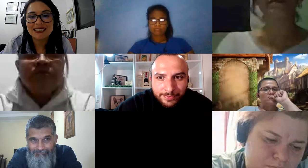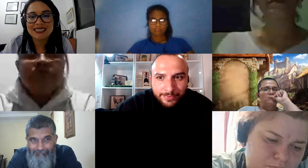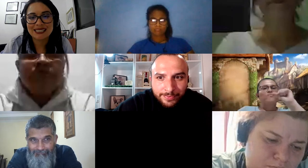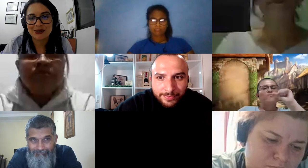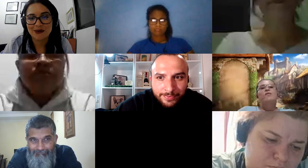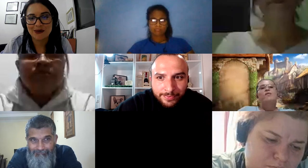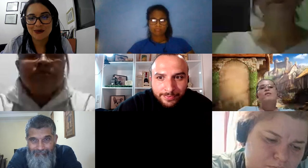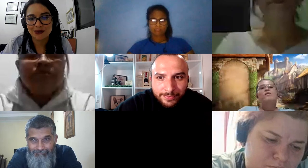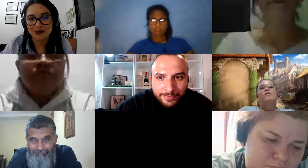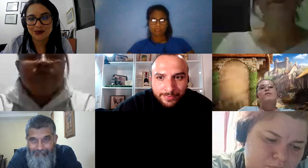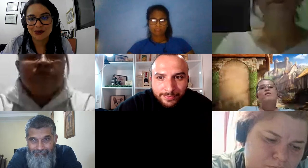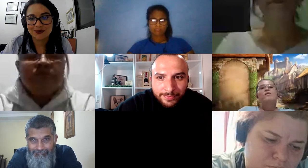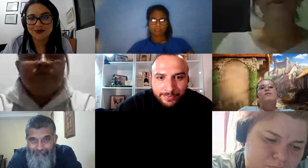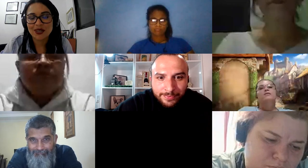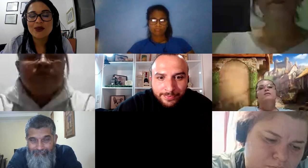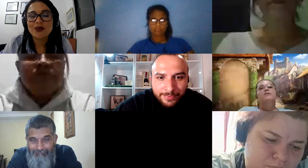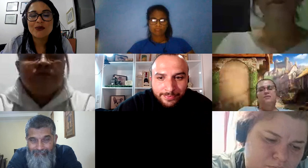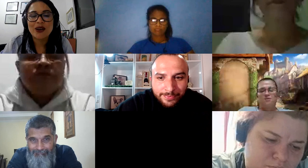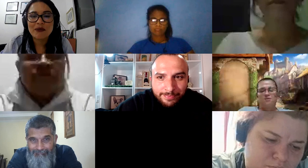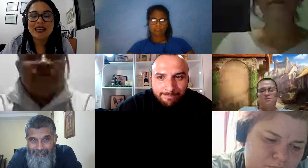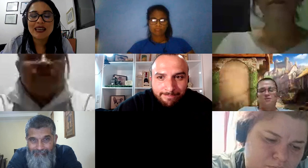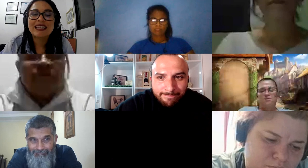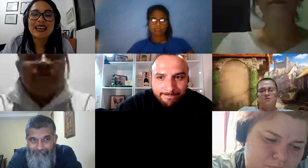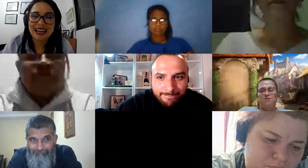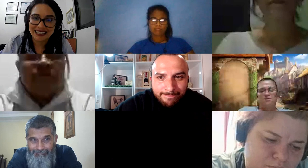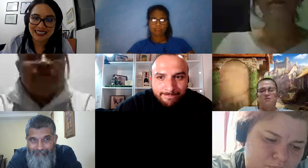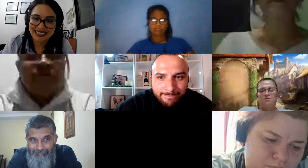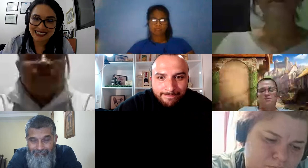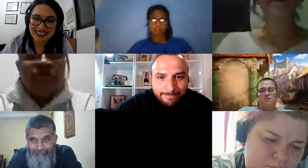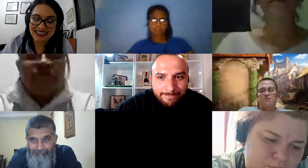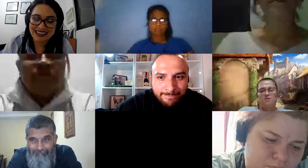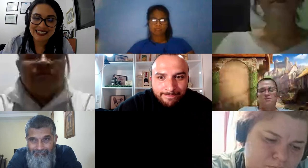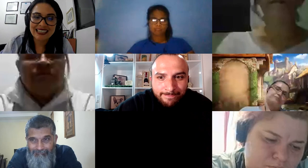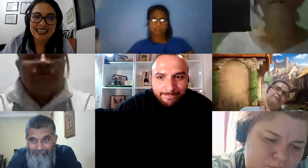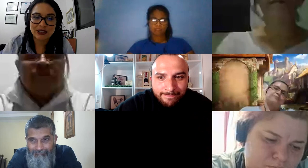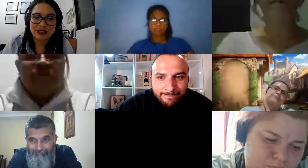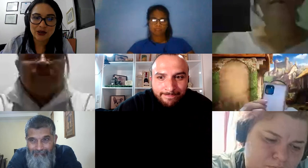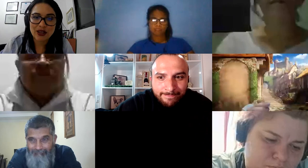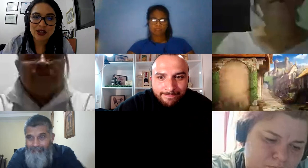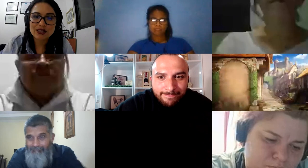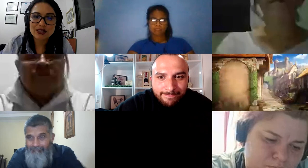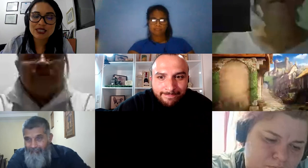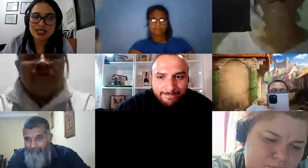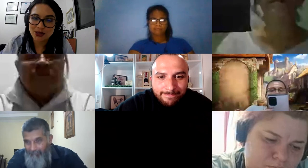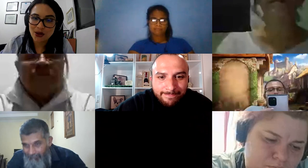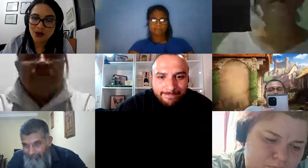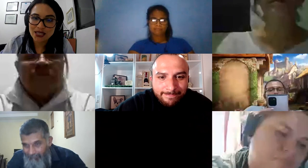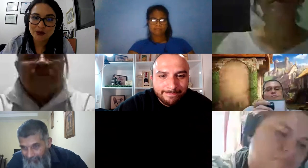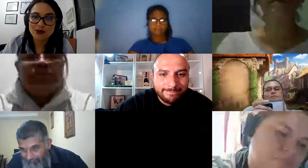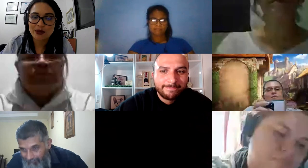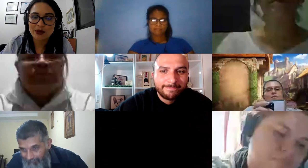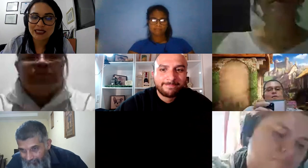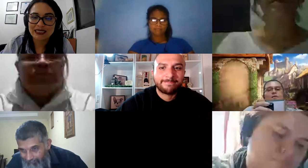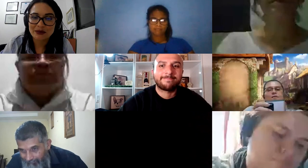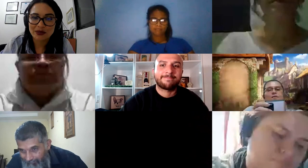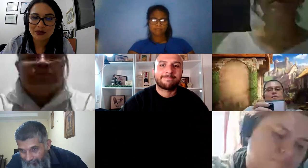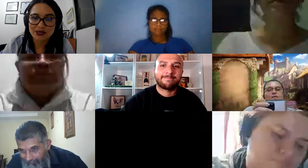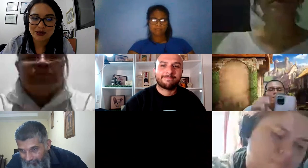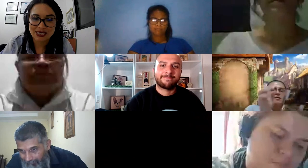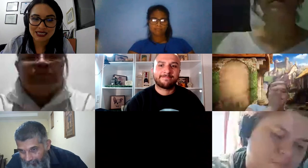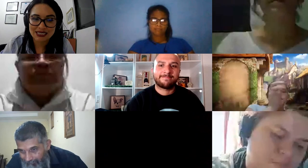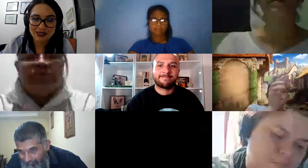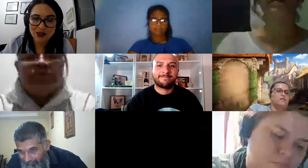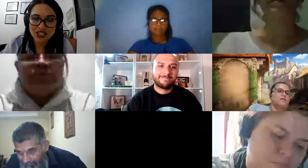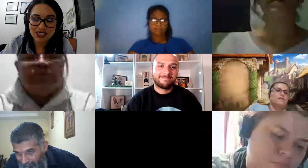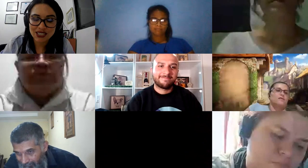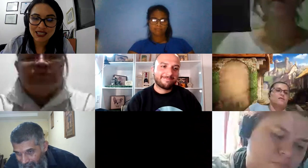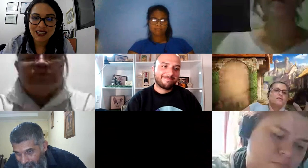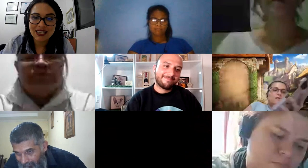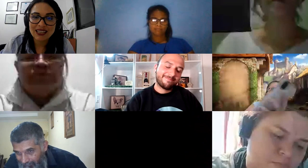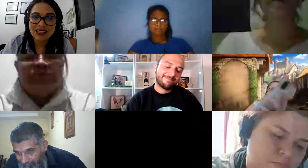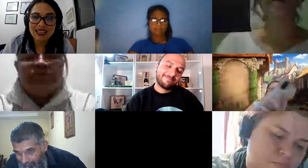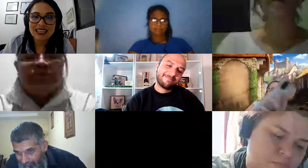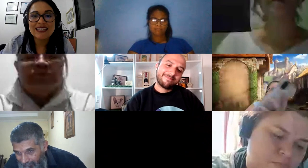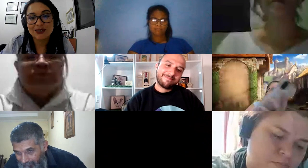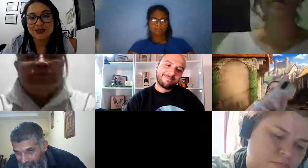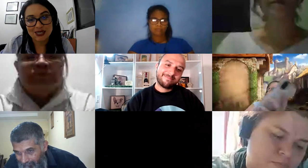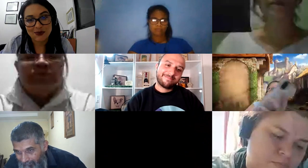de 5 minutos. Nuevamente, agradecerles a todos y todas por su participación esta noche y los